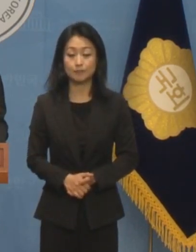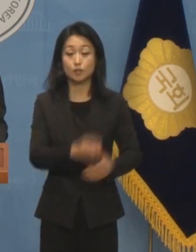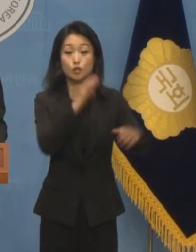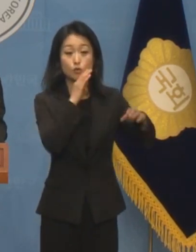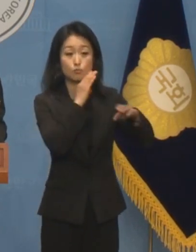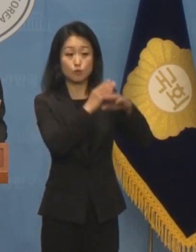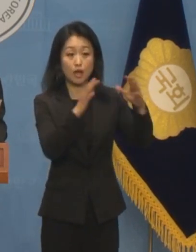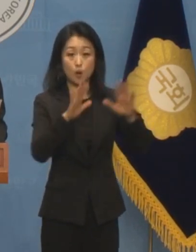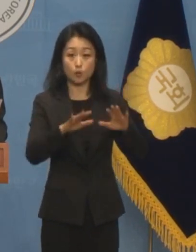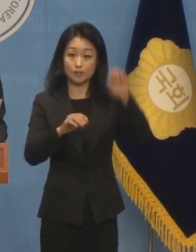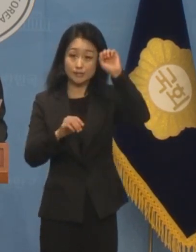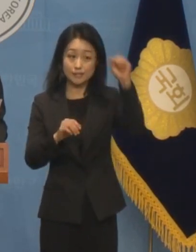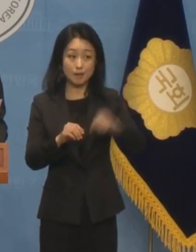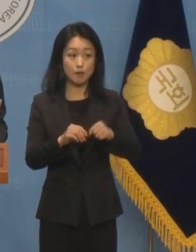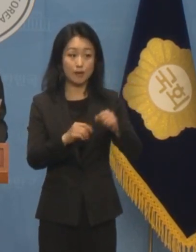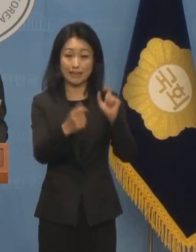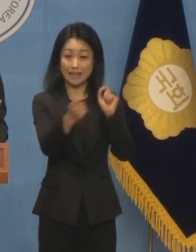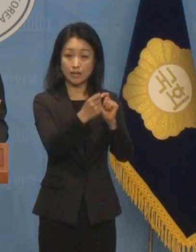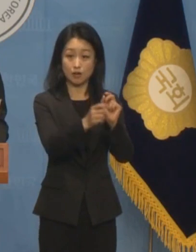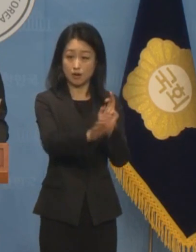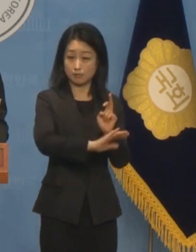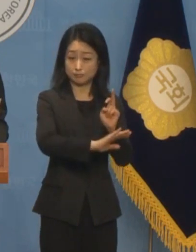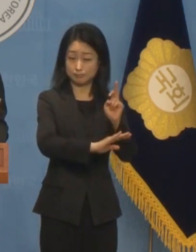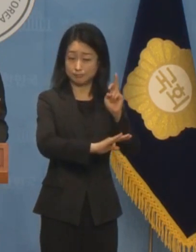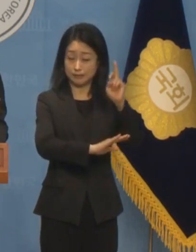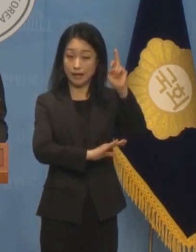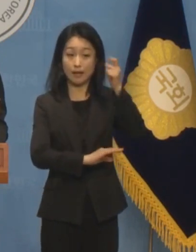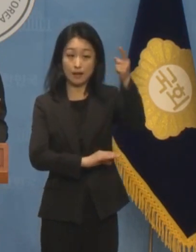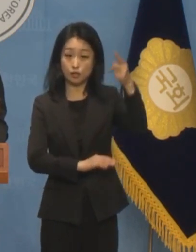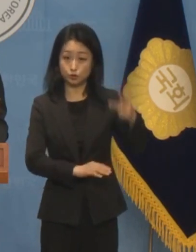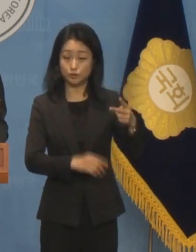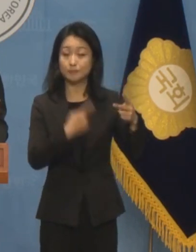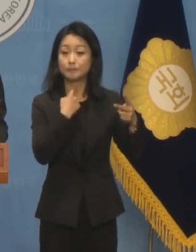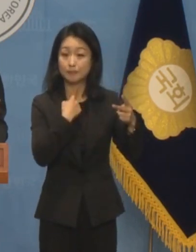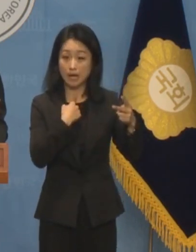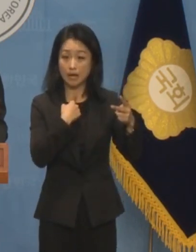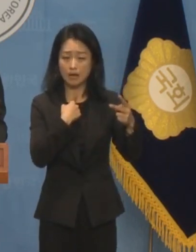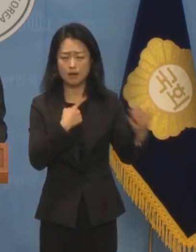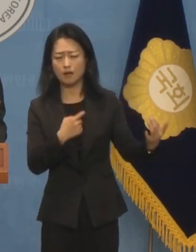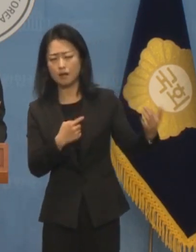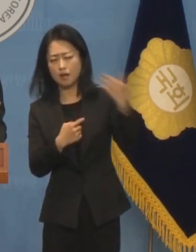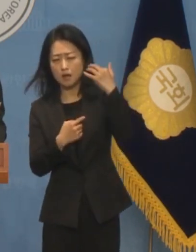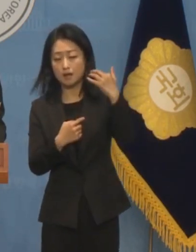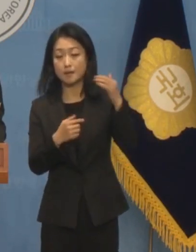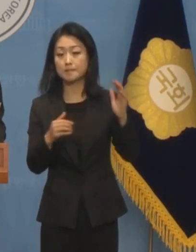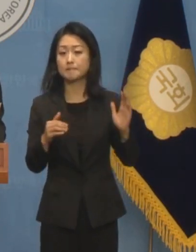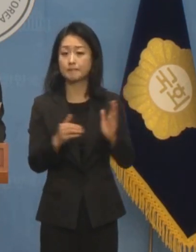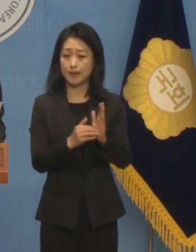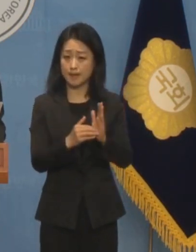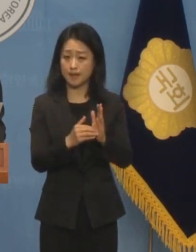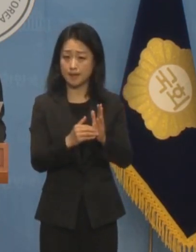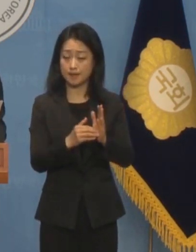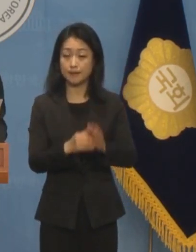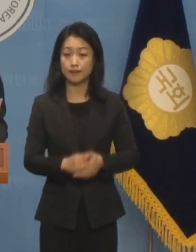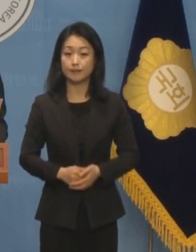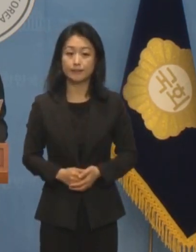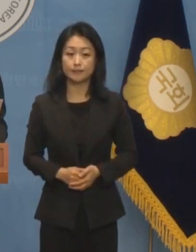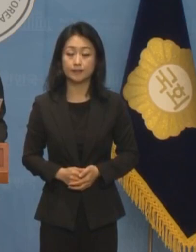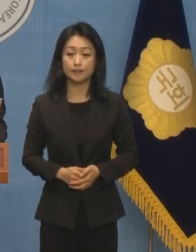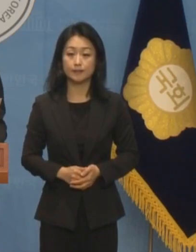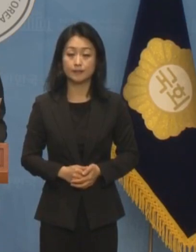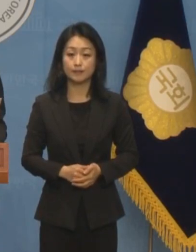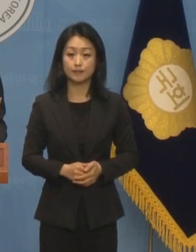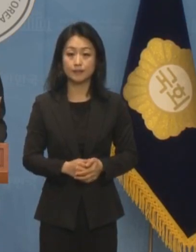북한이 오늘 새벽 단거리 탄도미사일 두 발을 연이어 발사하며 무모한 도발을 감행했습니다.